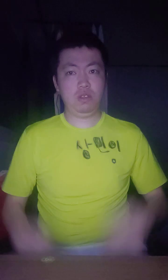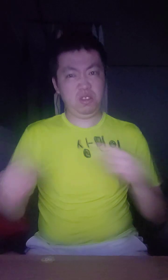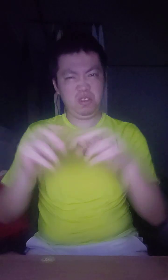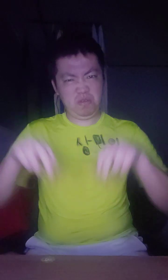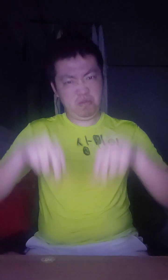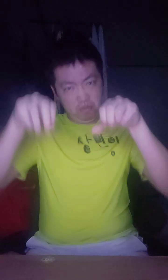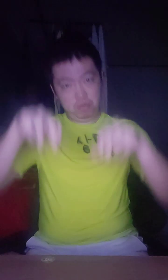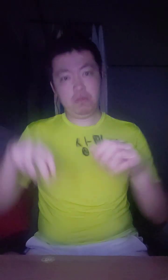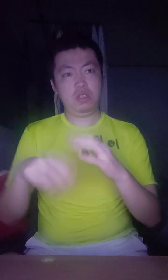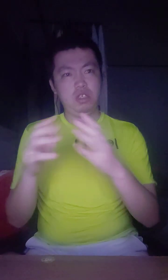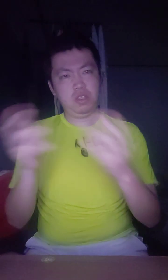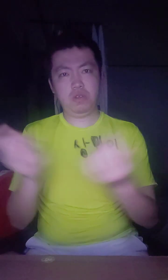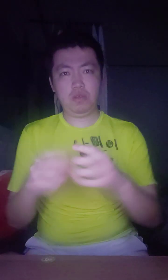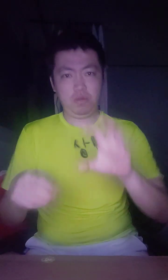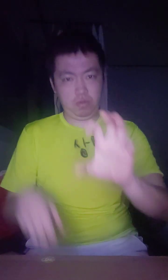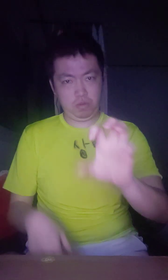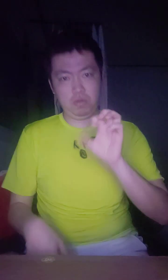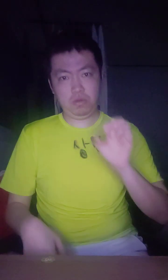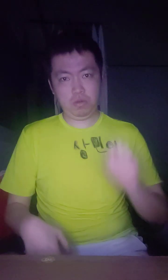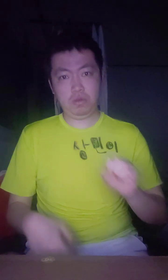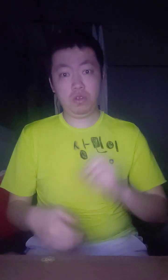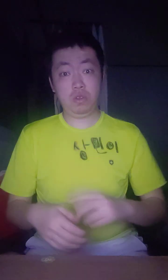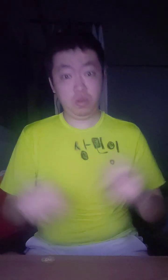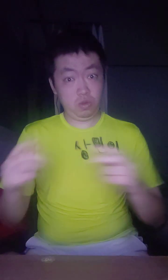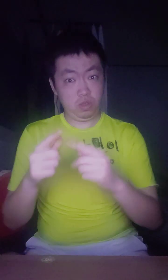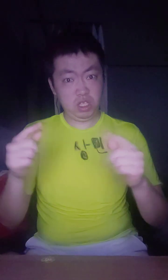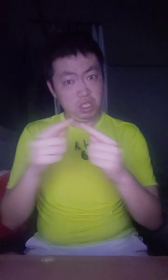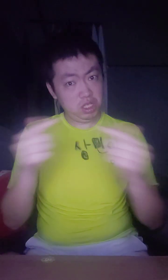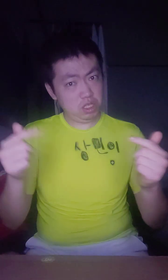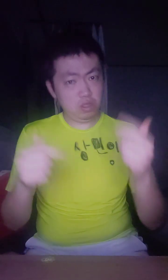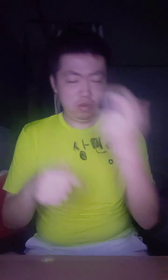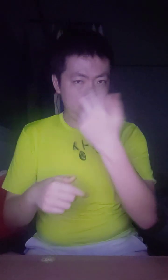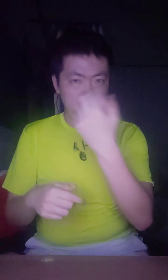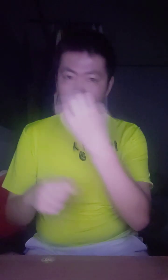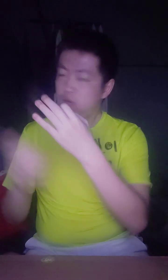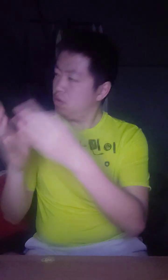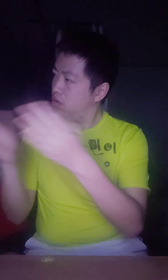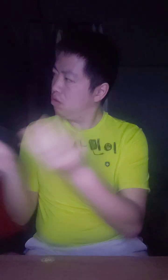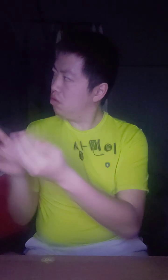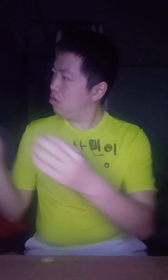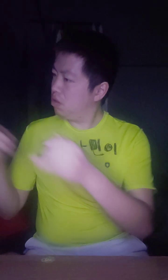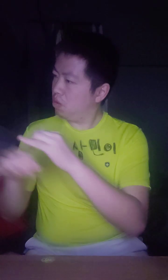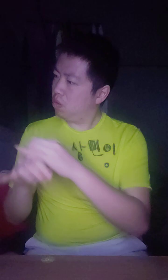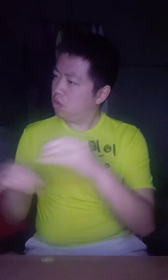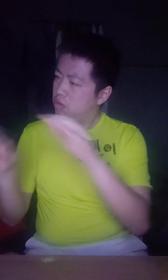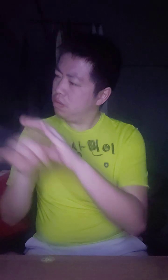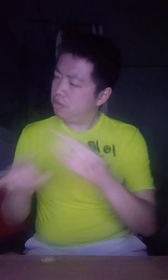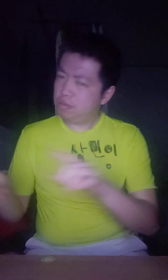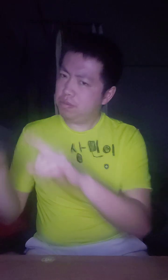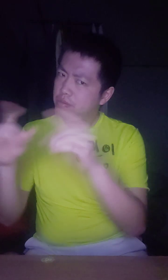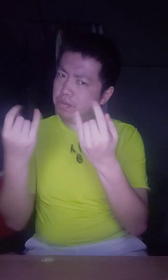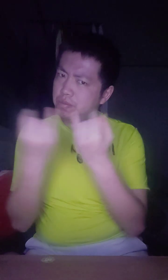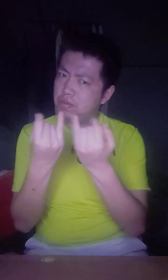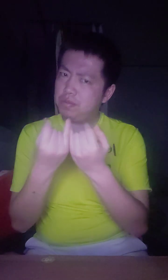정전 땐 가전제품 플러그를 뽑고 우리 집만 불이 나간 건지 아니면 아파트 단지나 동네 전체가 문제가 생긴 건지 살펴야